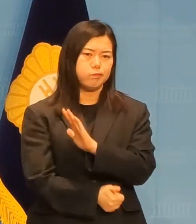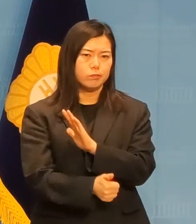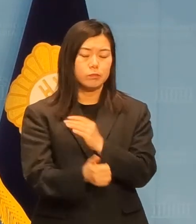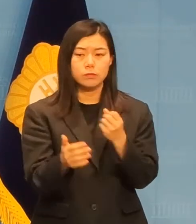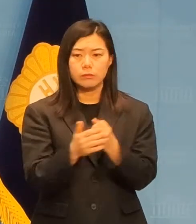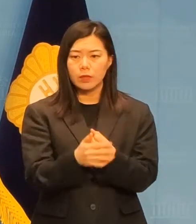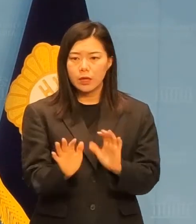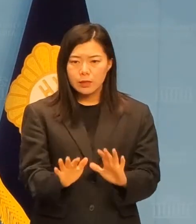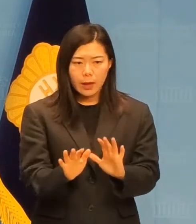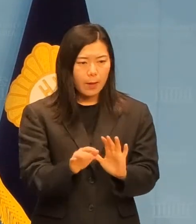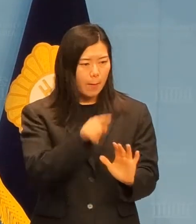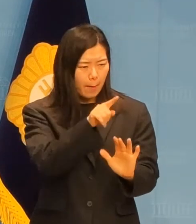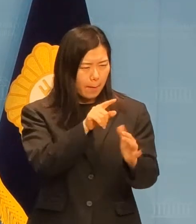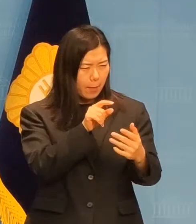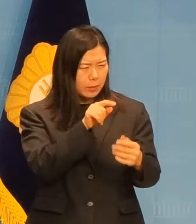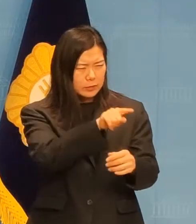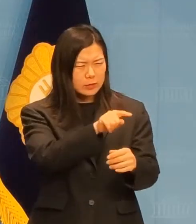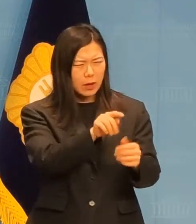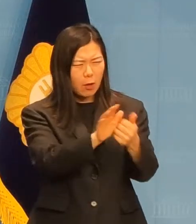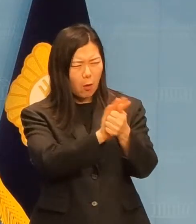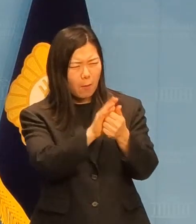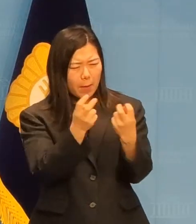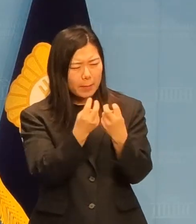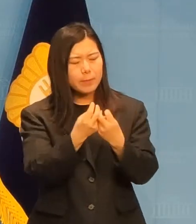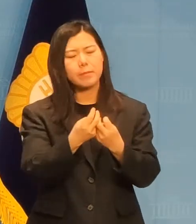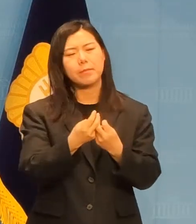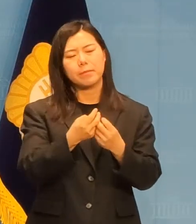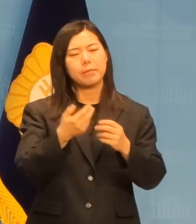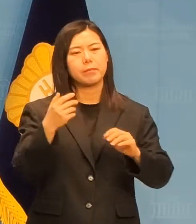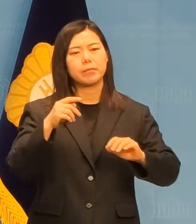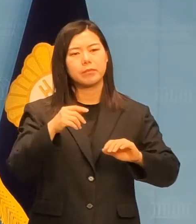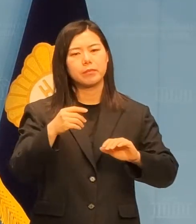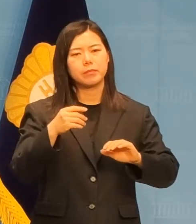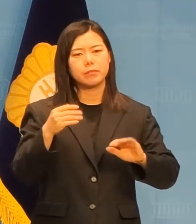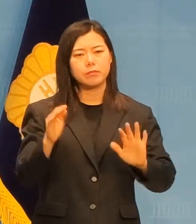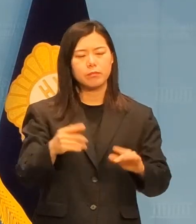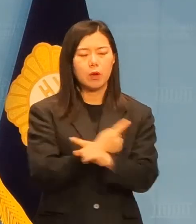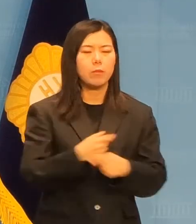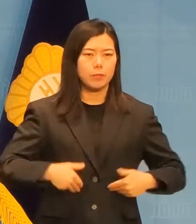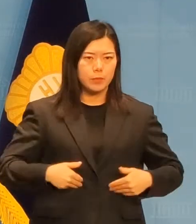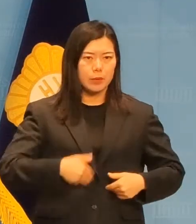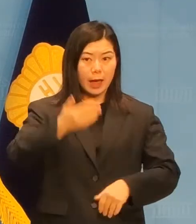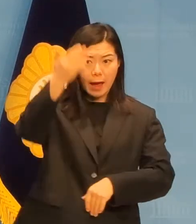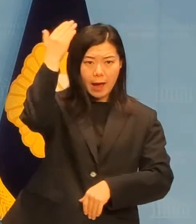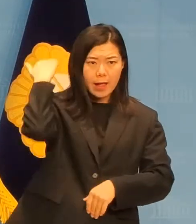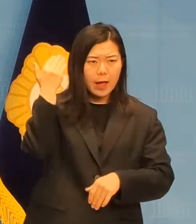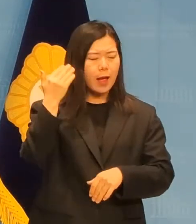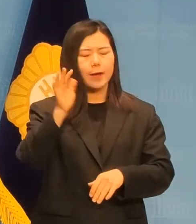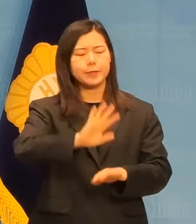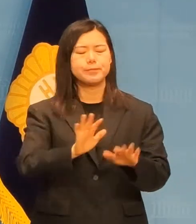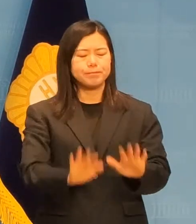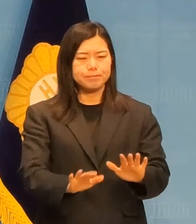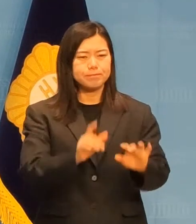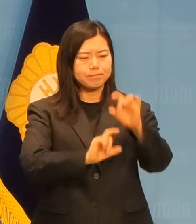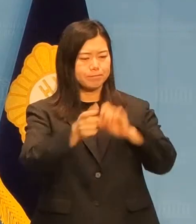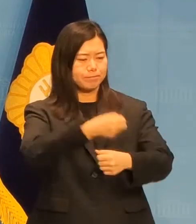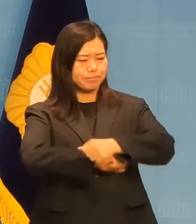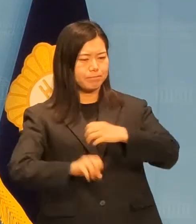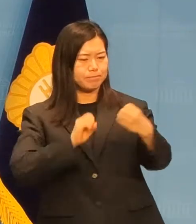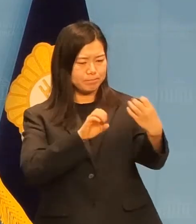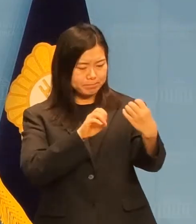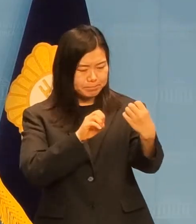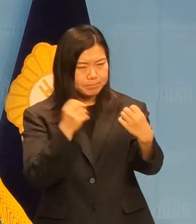접근을 바꿔야 합니다. 과거 햇볕 정책보다 더 적극적인 대화를 시도하고